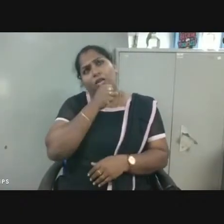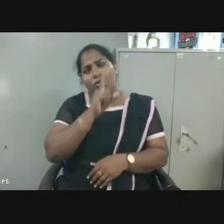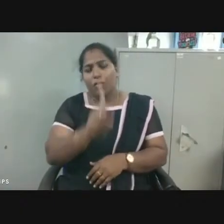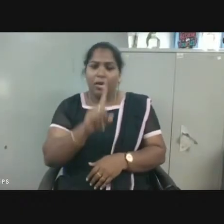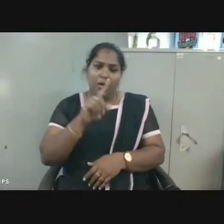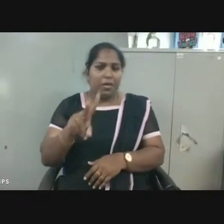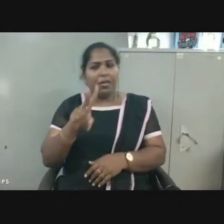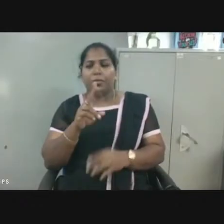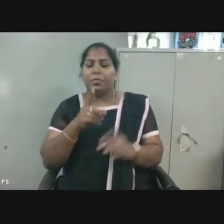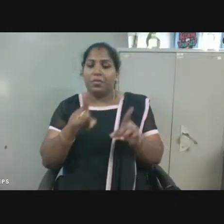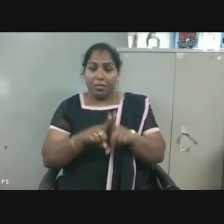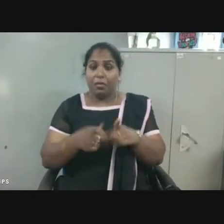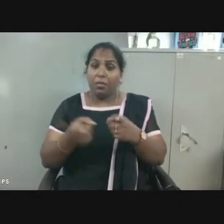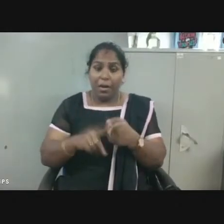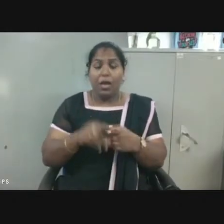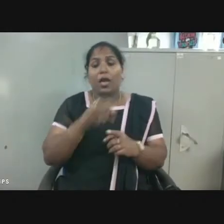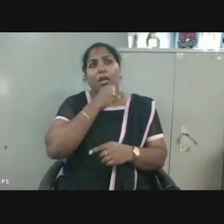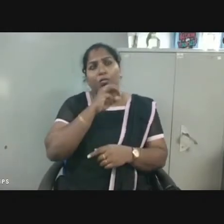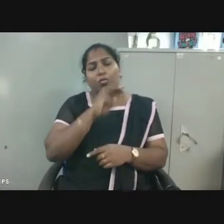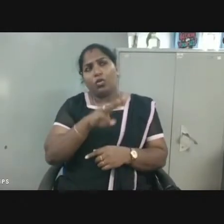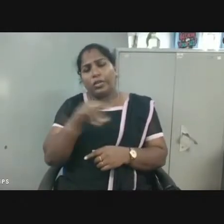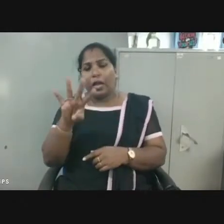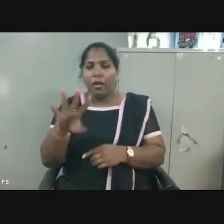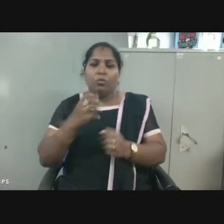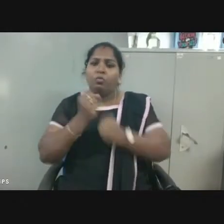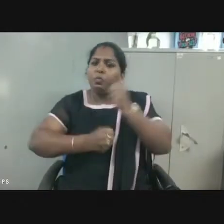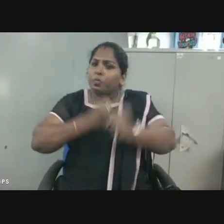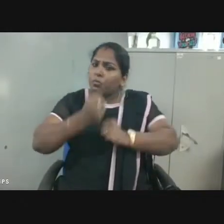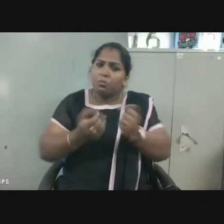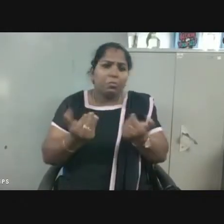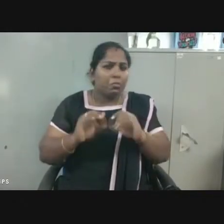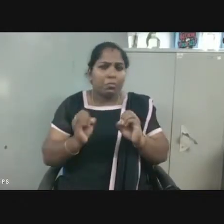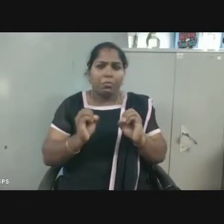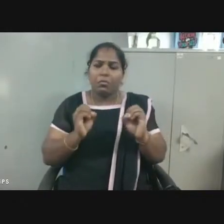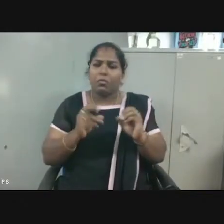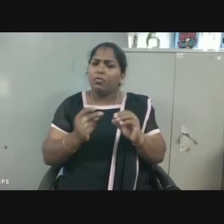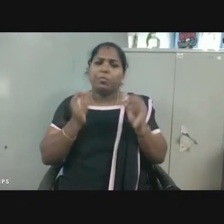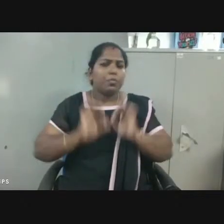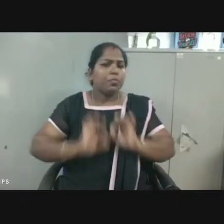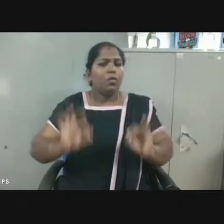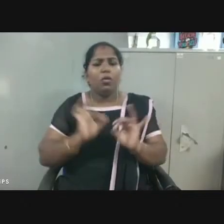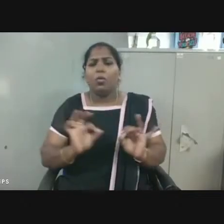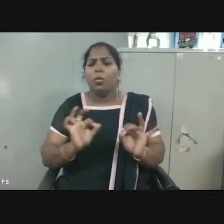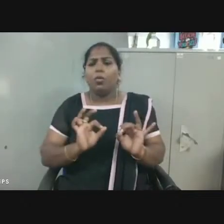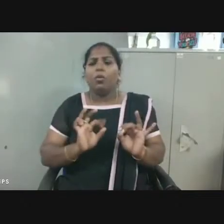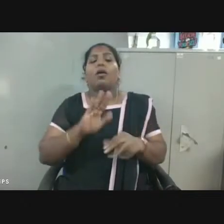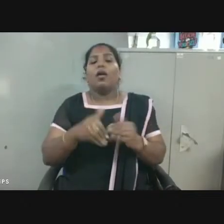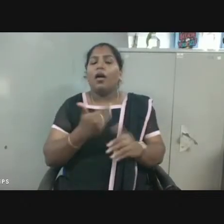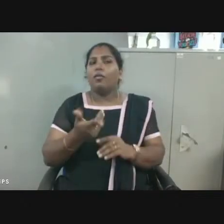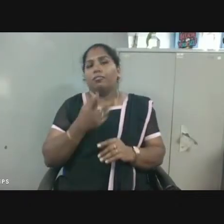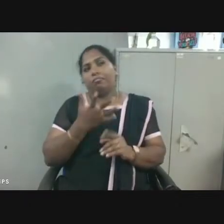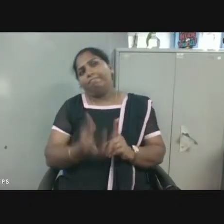ഒരു 3-4 വയസ്സൊക്കെ ആകുമ്പോൾ ഇവർക്ക് ഓടുന്ന പ്രായമാകുമ്പോൾ ഇവർക്ക് ഓടാൻ പറ്റുന്നില്ല, സ്പീഡ് കാണത്തില്ല. അത് പതുക്കെ പതുക്കെ നമ്മൾ